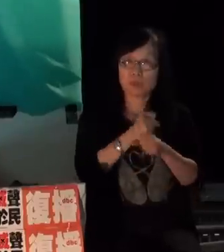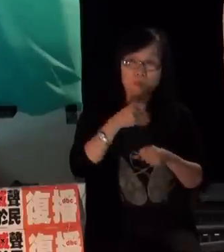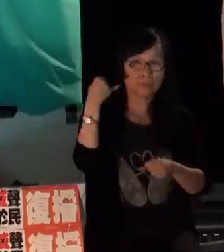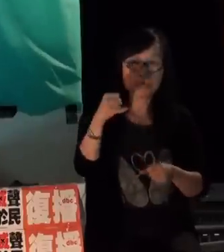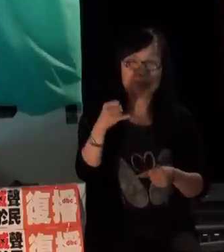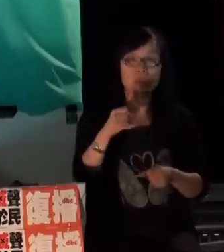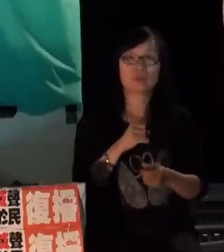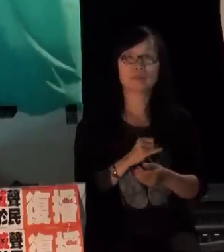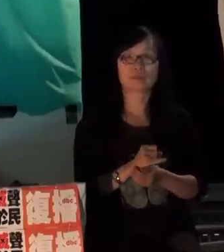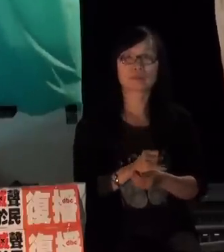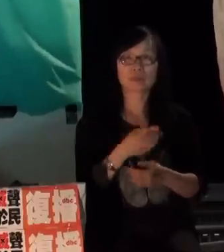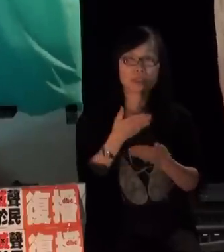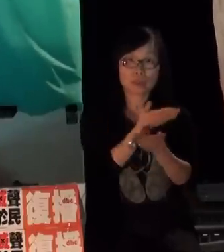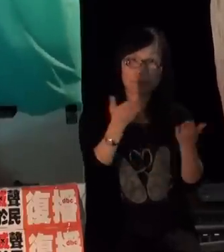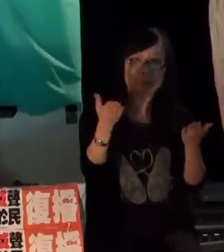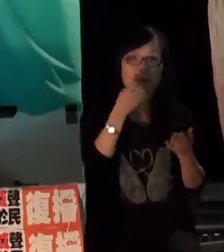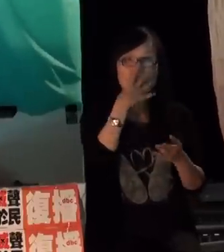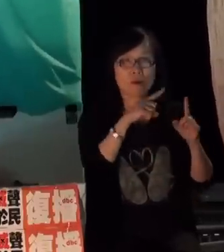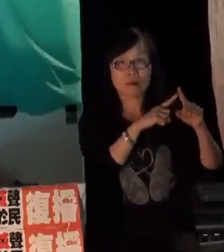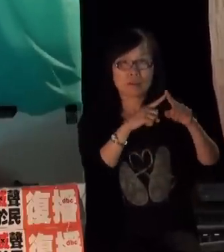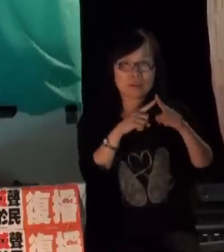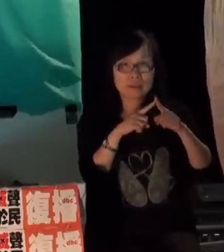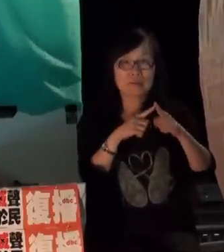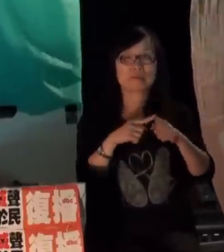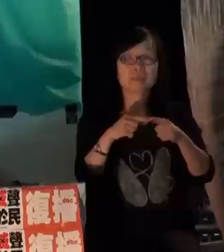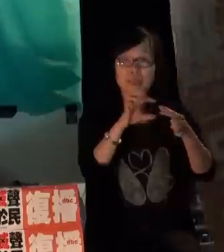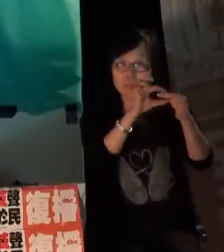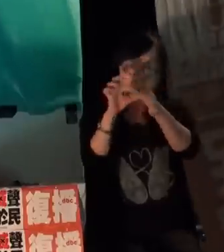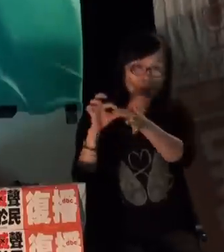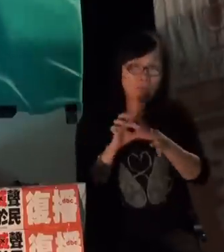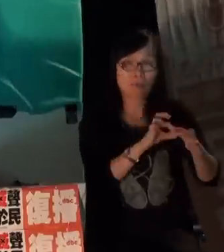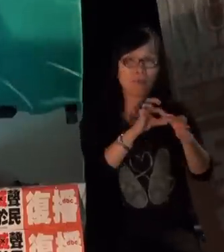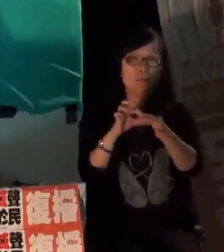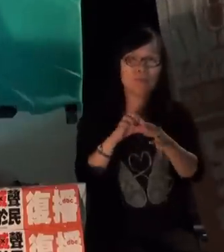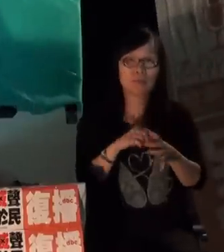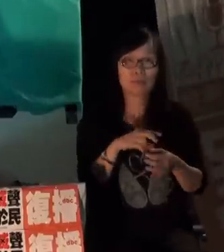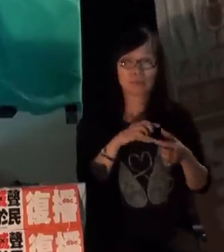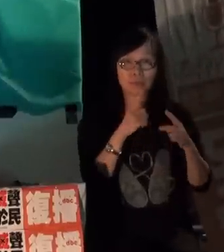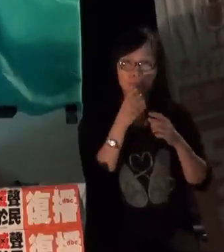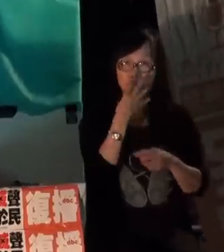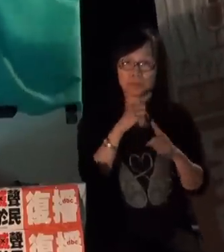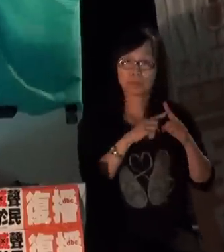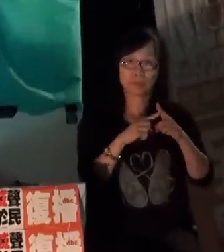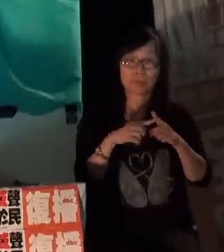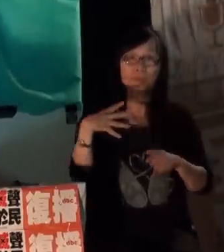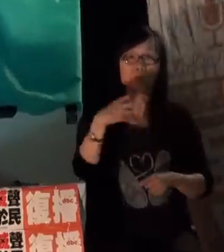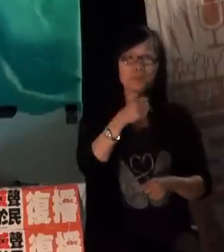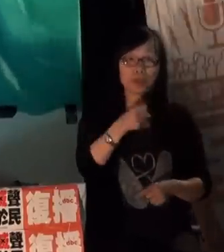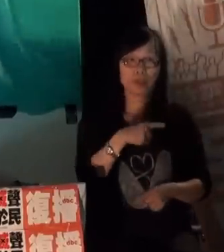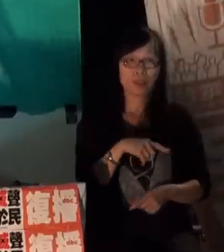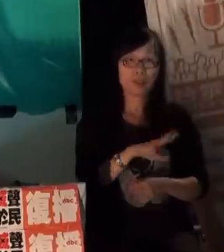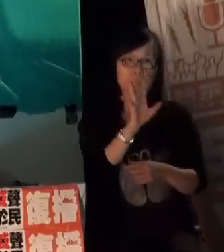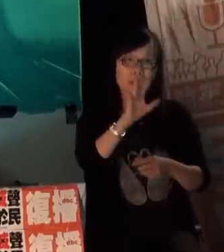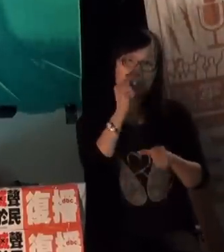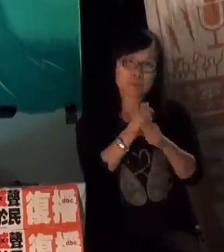而嗰樣嘢係同市民息息相關，係市民最基本權利嘅時候，點解唔做嘢？我真係唔